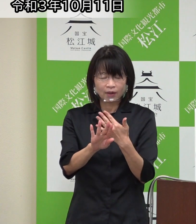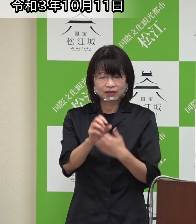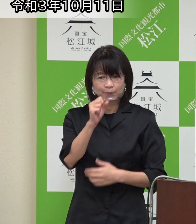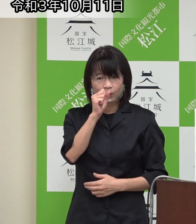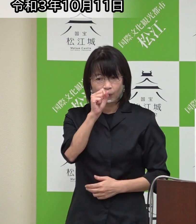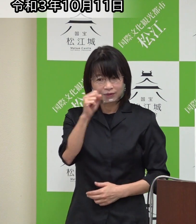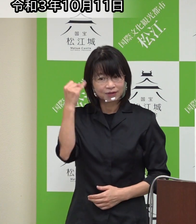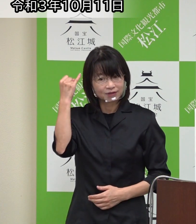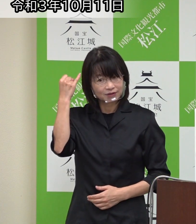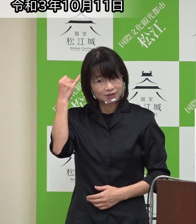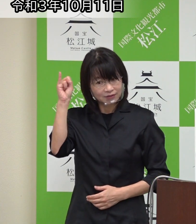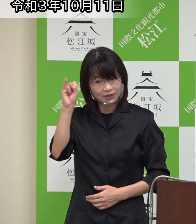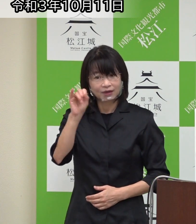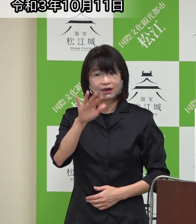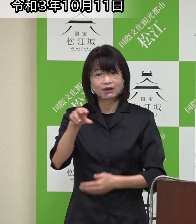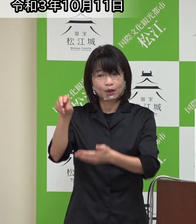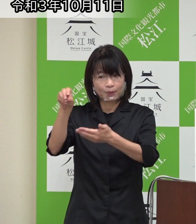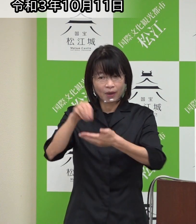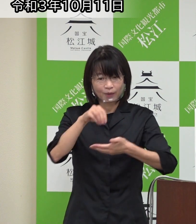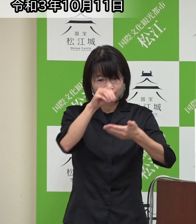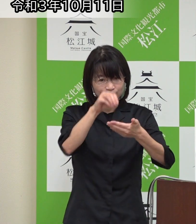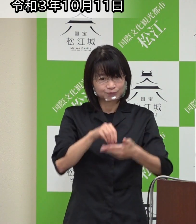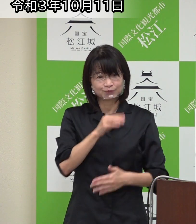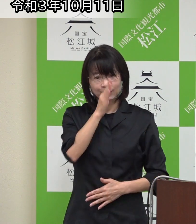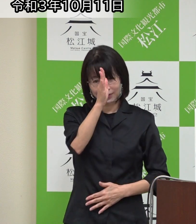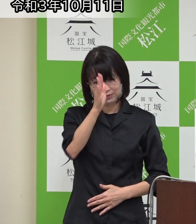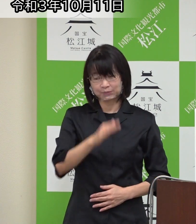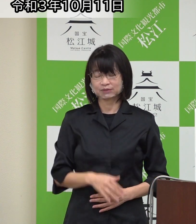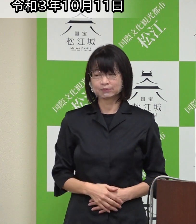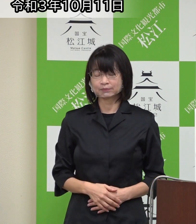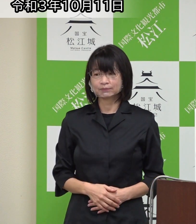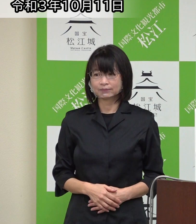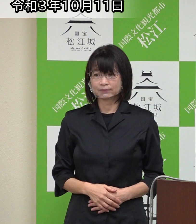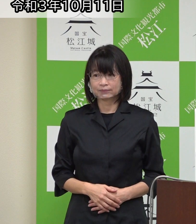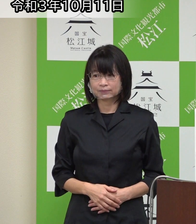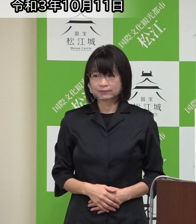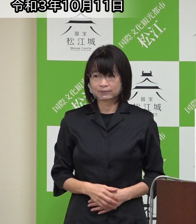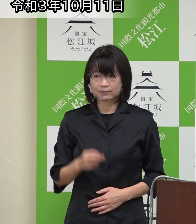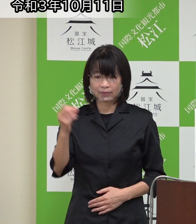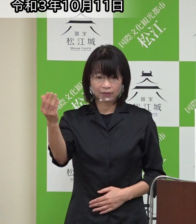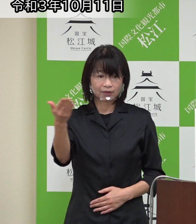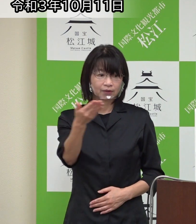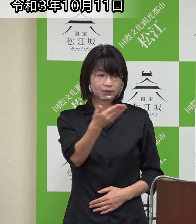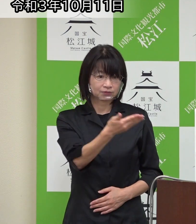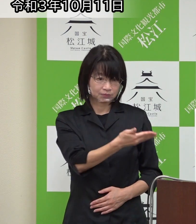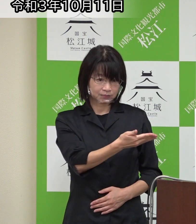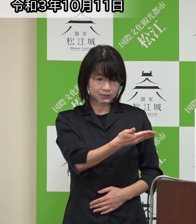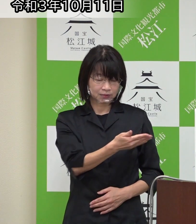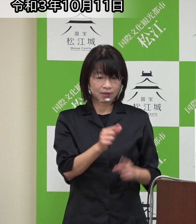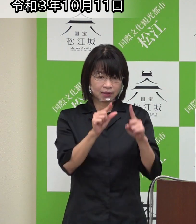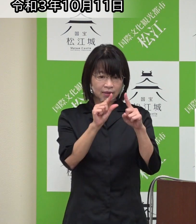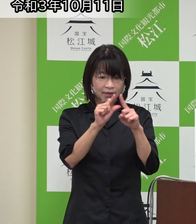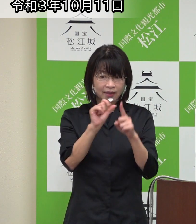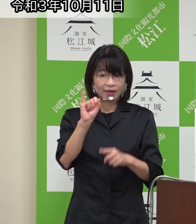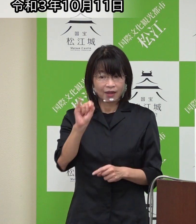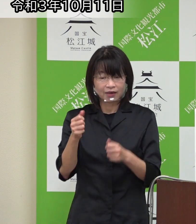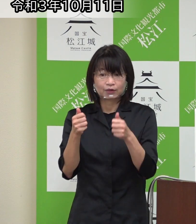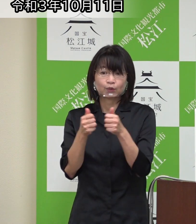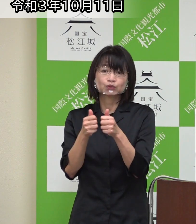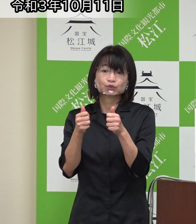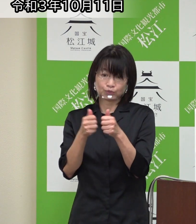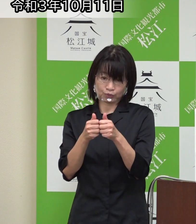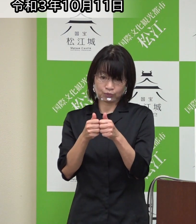さんからもいただければなというふうに思っております。 ありました。もう一点すみません、はい、AI コンシェルジュなんですけども、 はい、 回